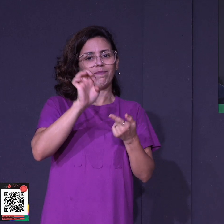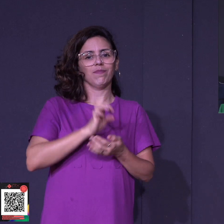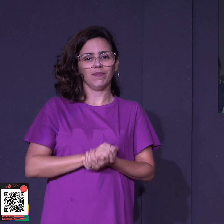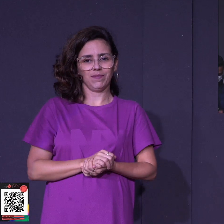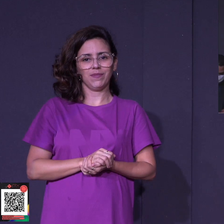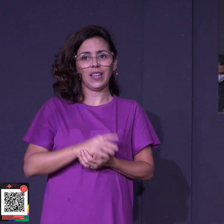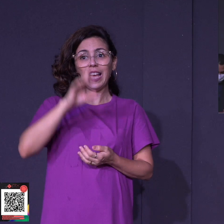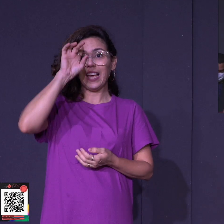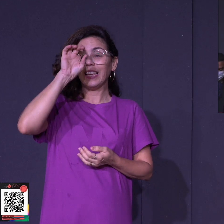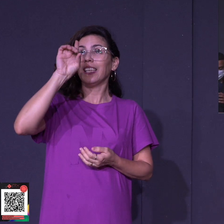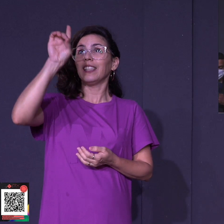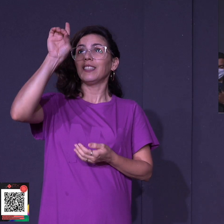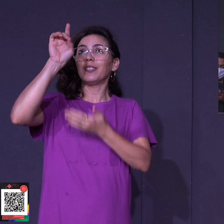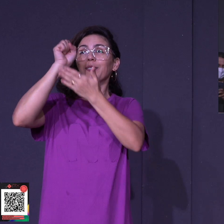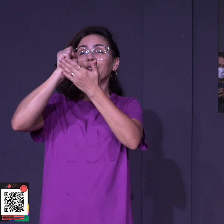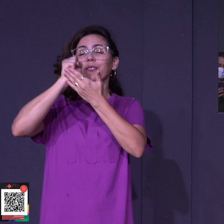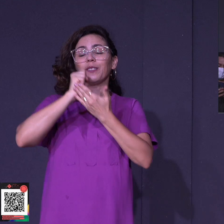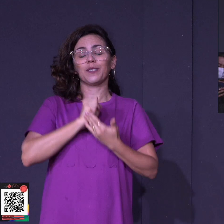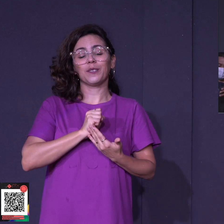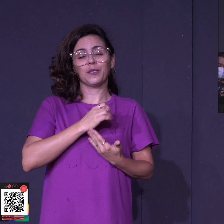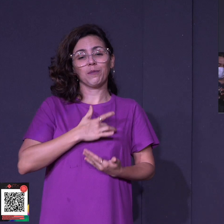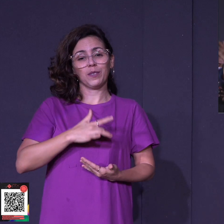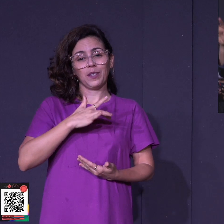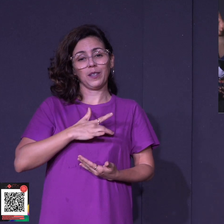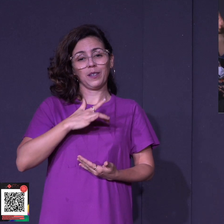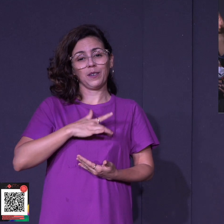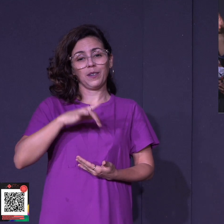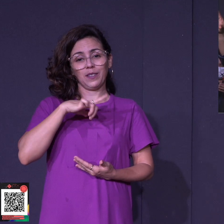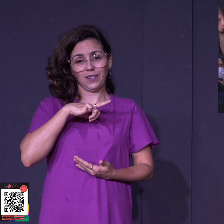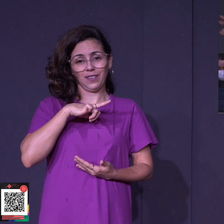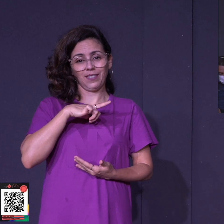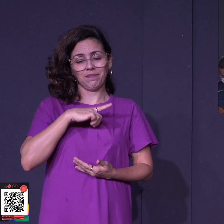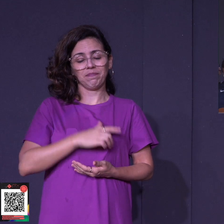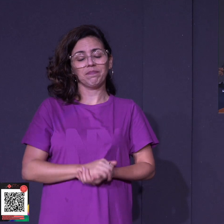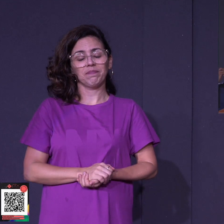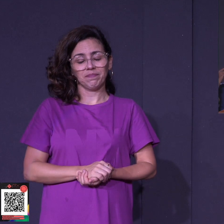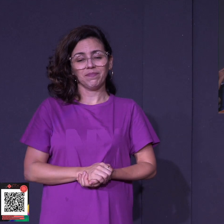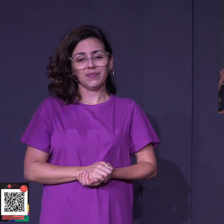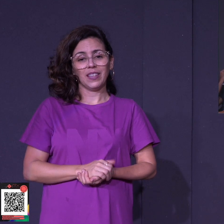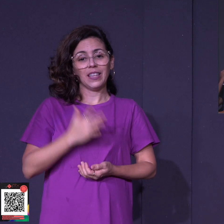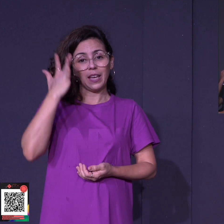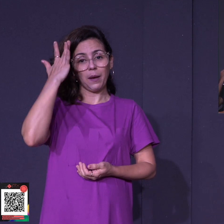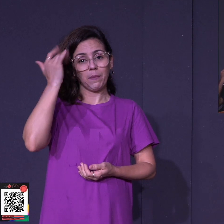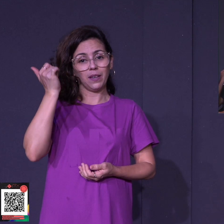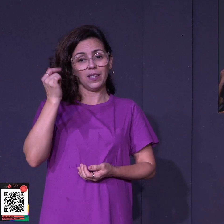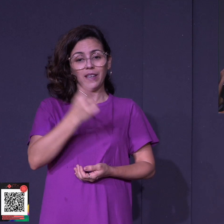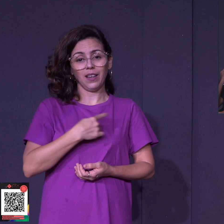que Ele tenha misericórdia da gente, e que amanhã a gente seja melhor do que a gente